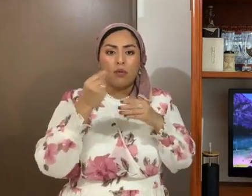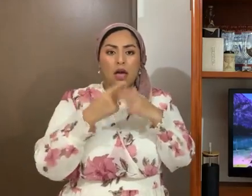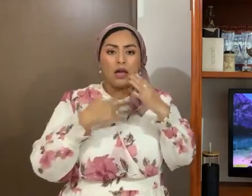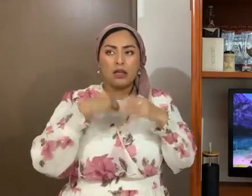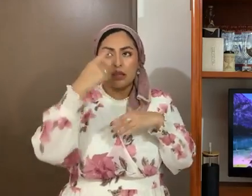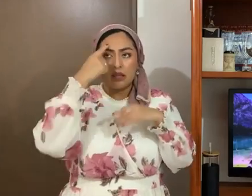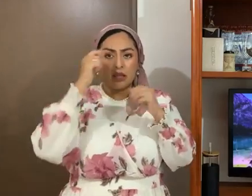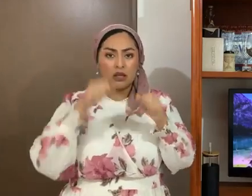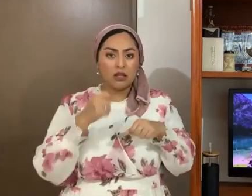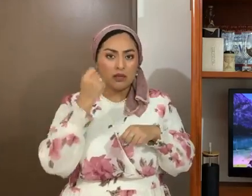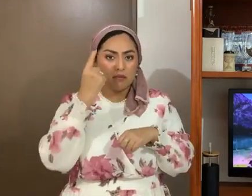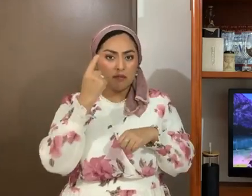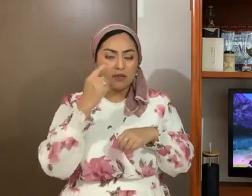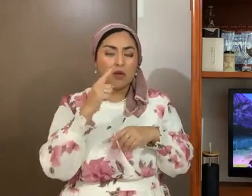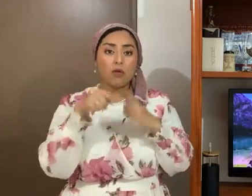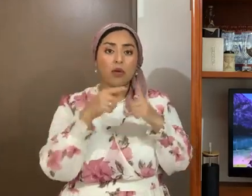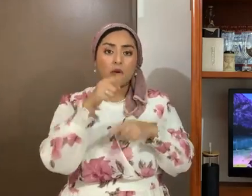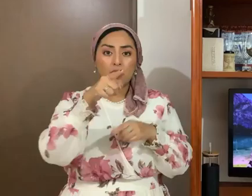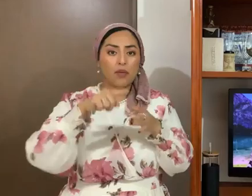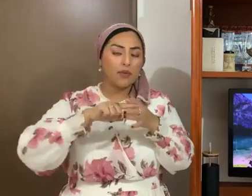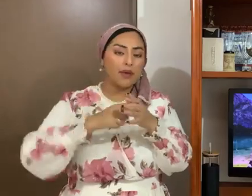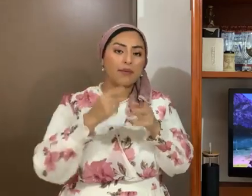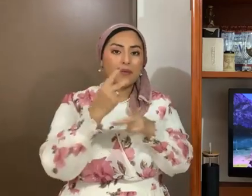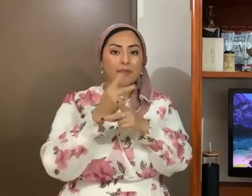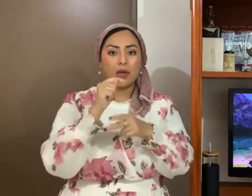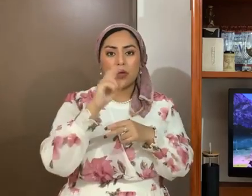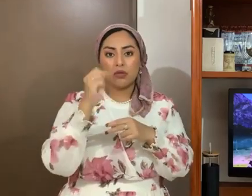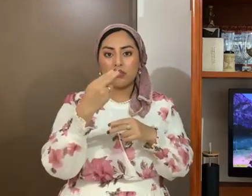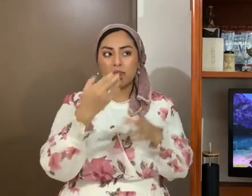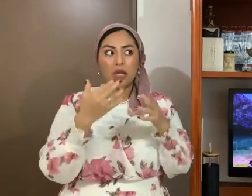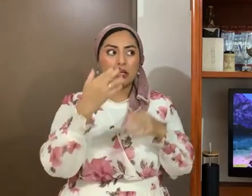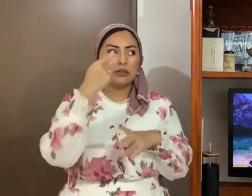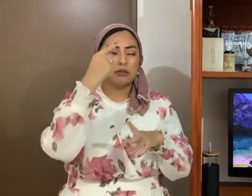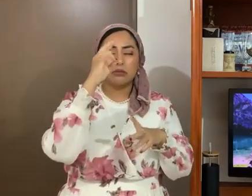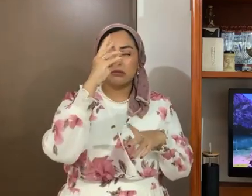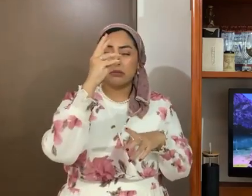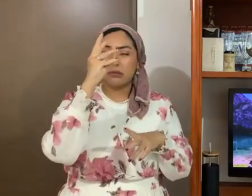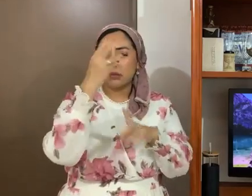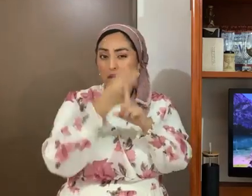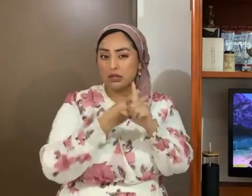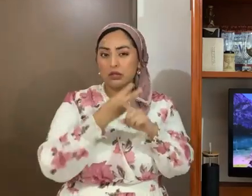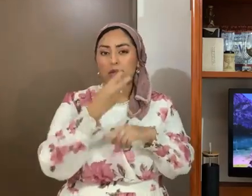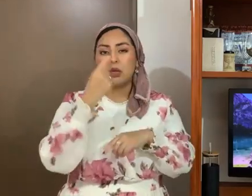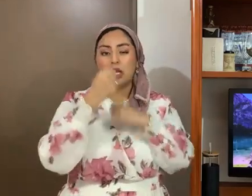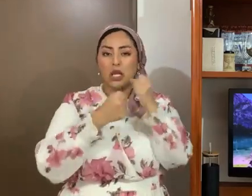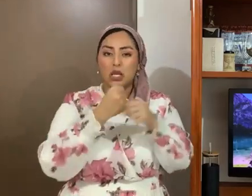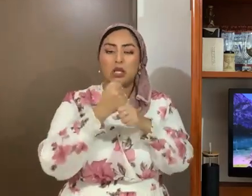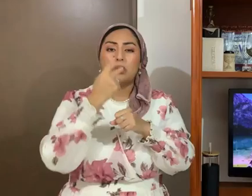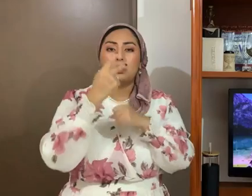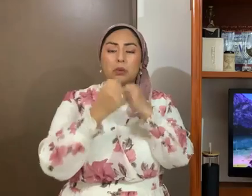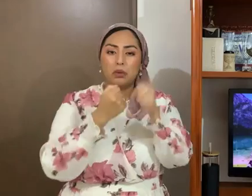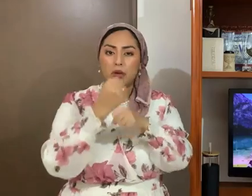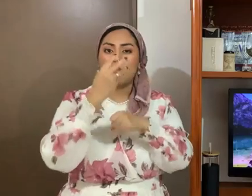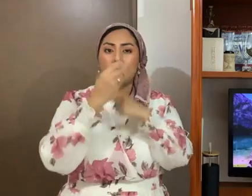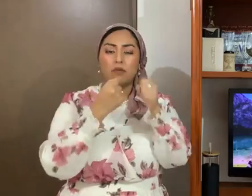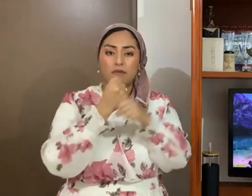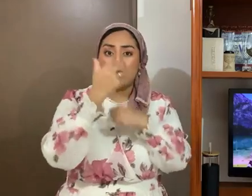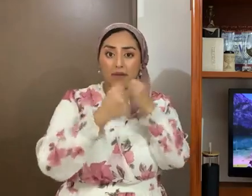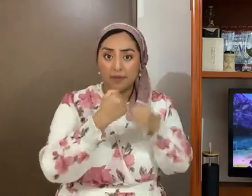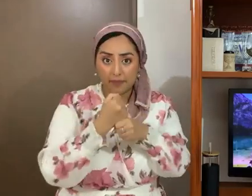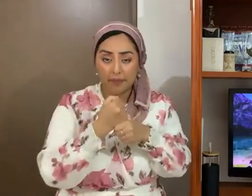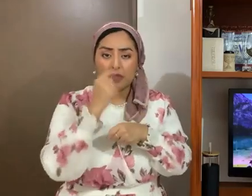entender? Cuando tú empezaste a guardar Torah hace 6 meses, 1 año, 2 años, 3 años, 4 años, 5